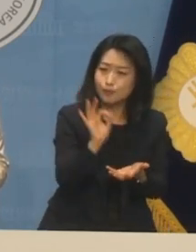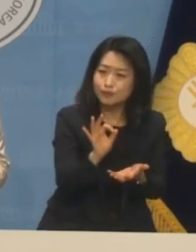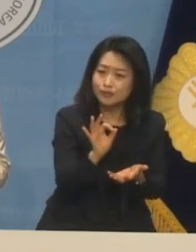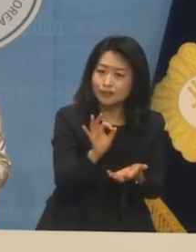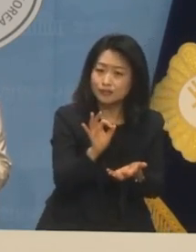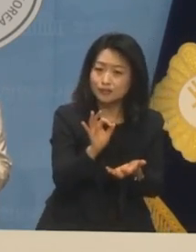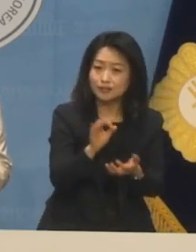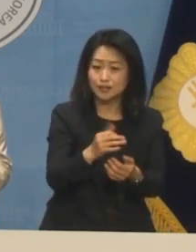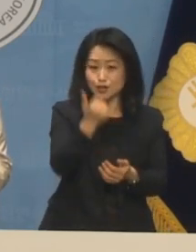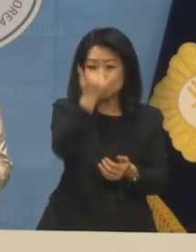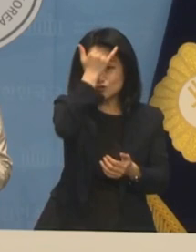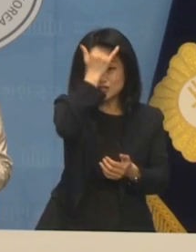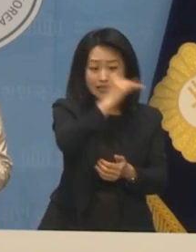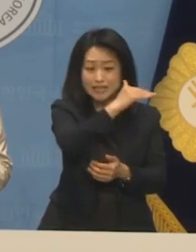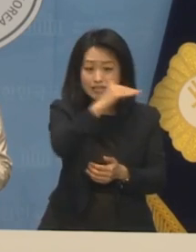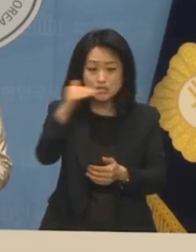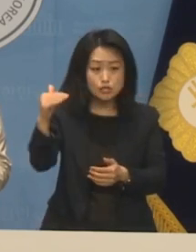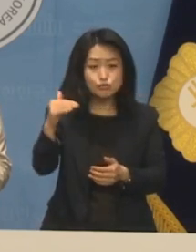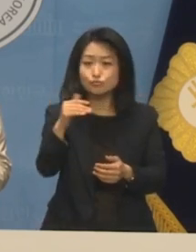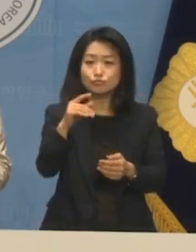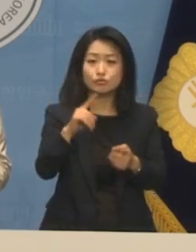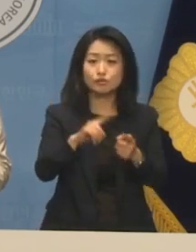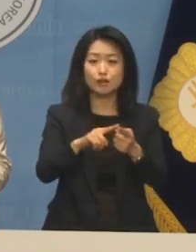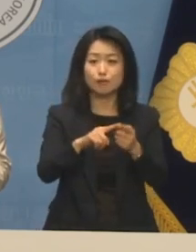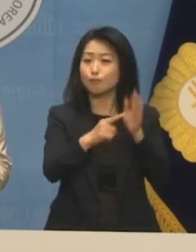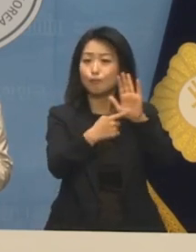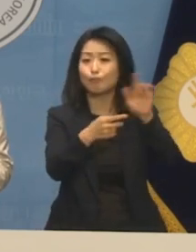관련된 윤리 기준을 발표한 적이 없습니다.